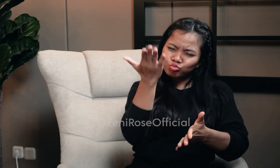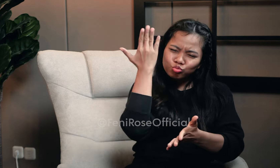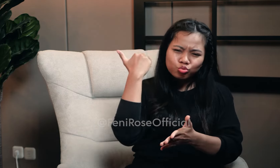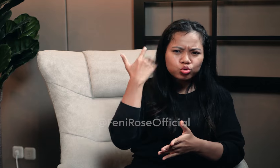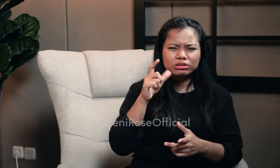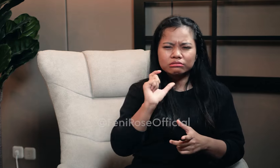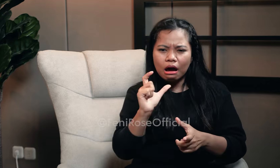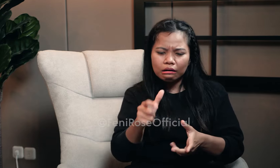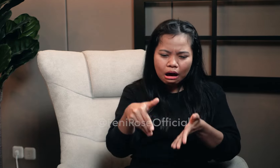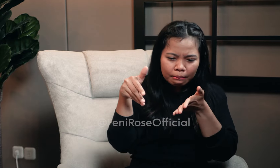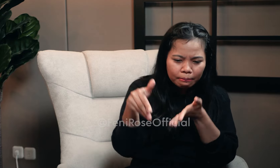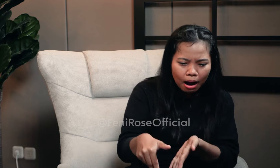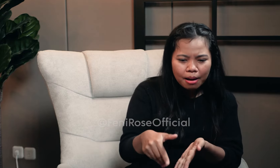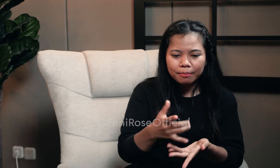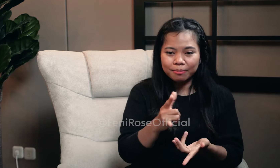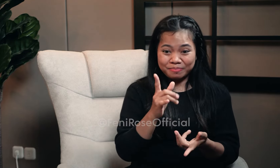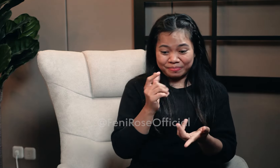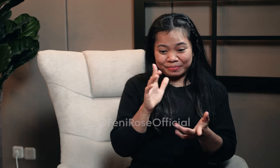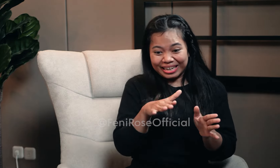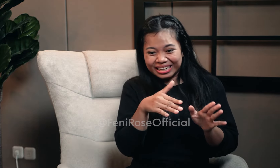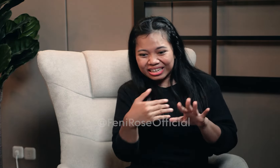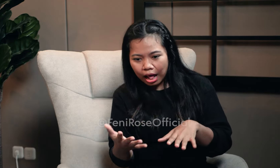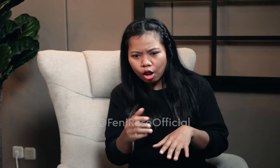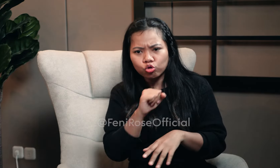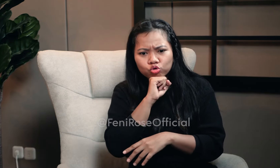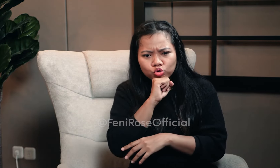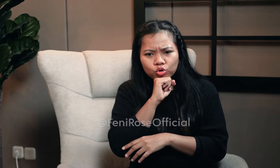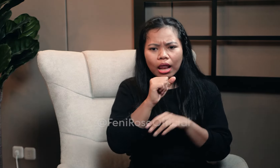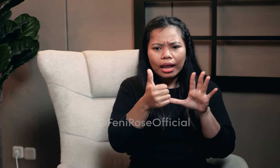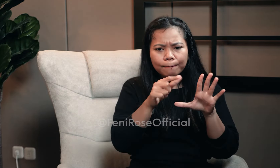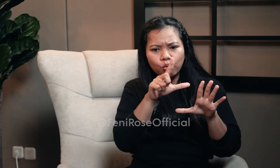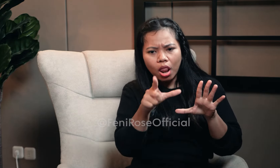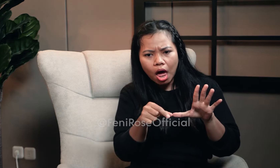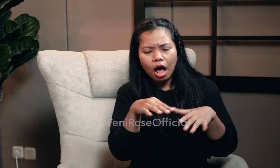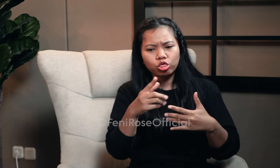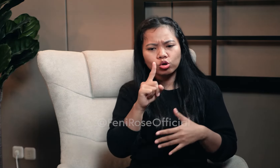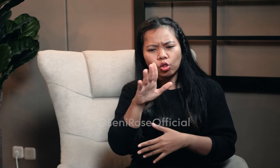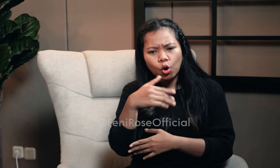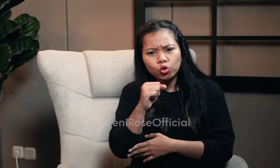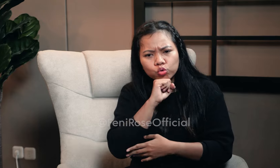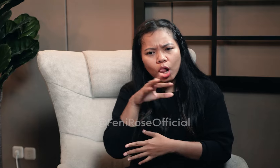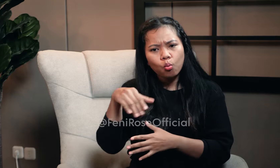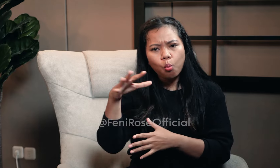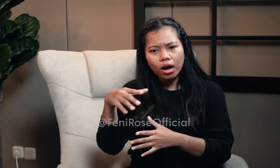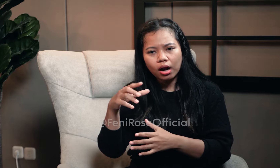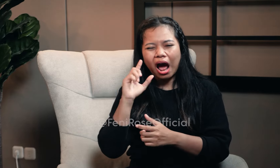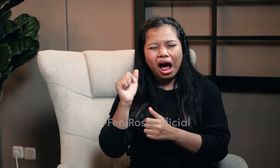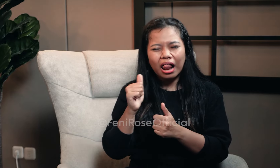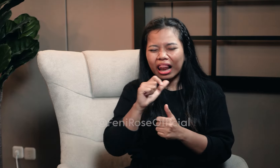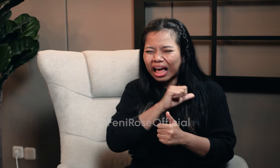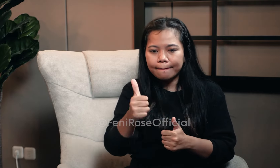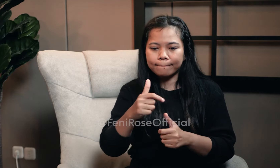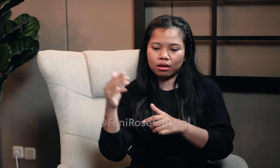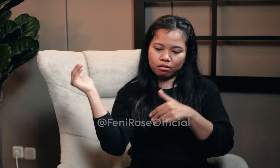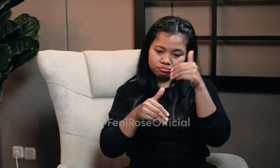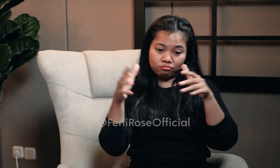mengagumi dulu cara gimana ee mengenai adat istiadat di sana orang Toraja tuh kan memakamkan